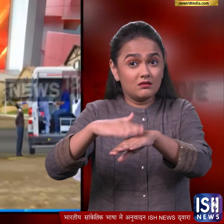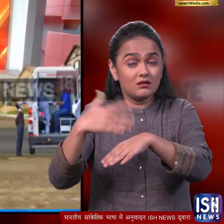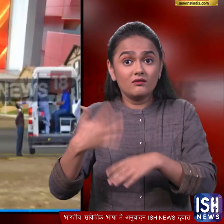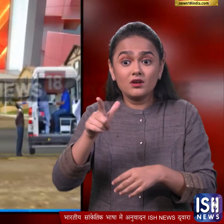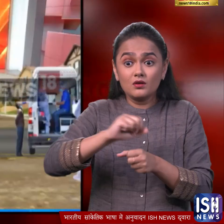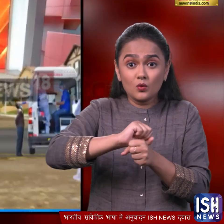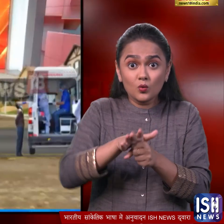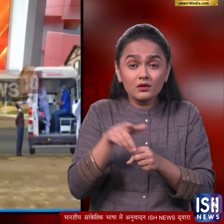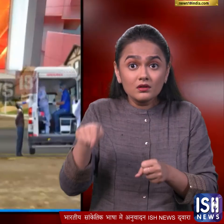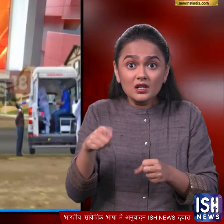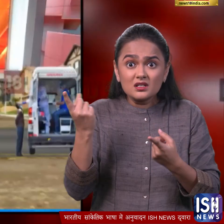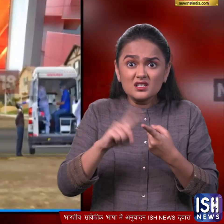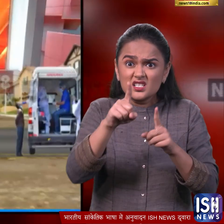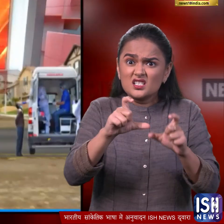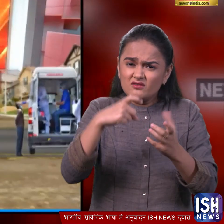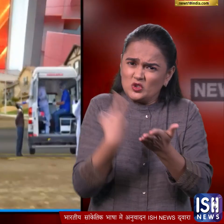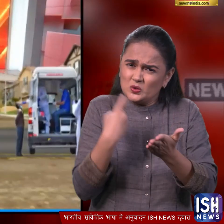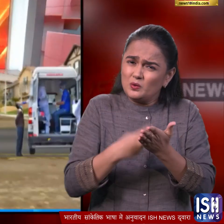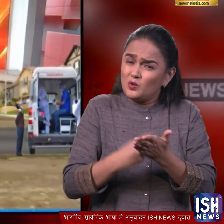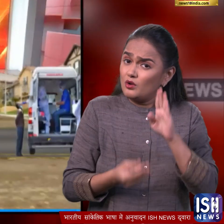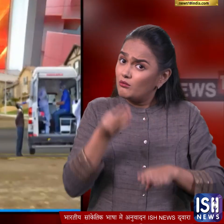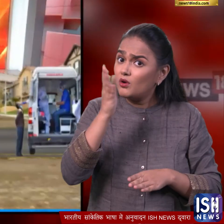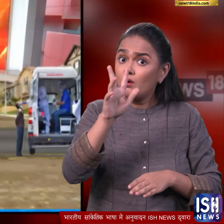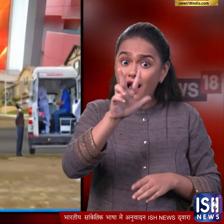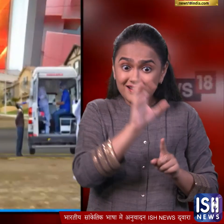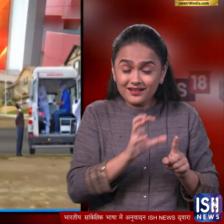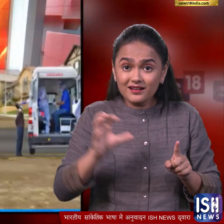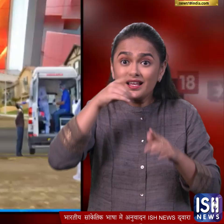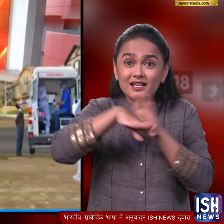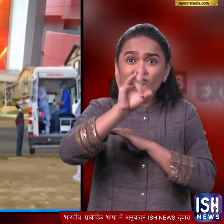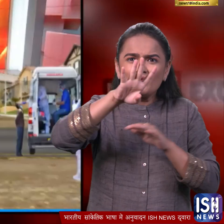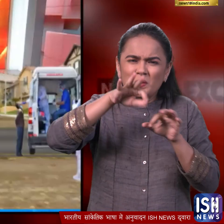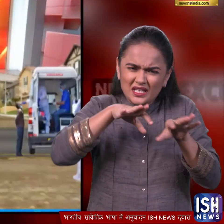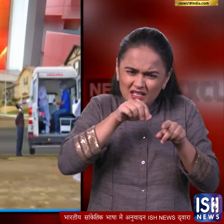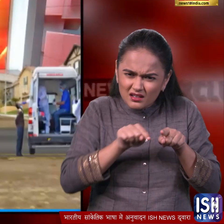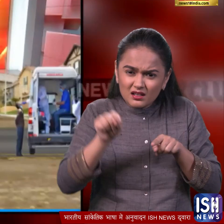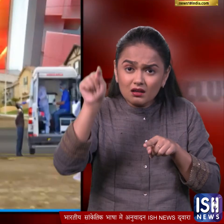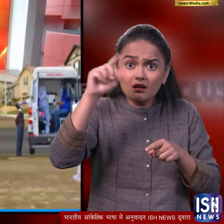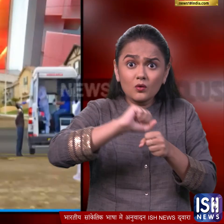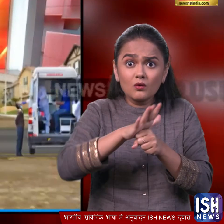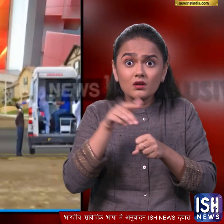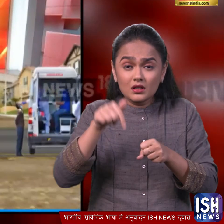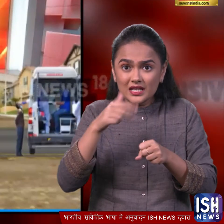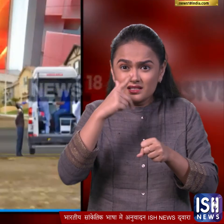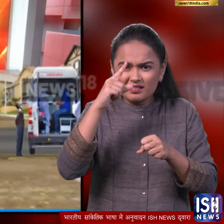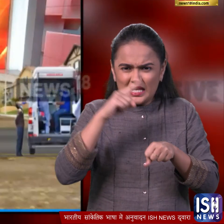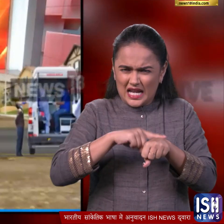कि वो अपने यहाँ कोरोना से निपटने के लिए सख्त कदम उठाएं, क्योंकि इन 8 राज्यों के 14 जिलों में कोरोना मरीजों